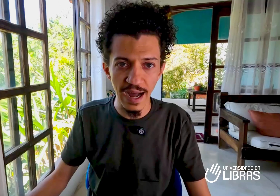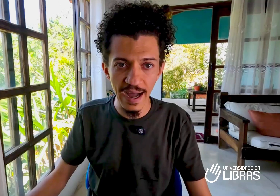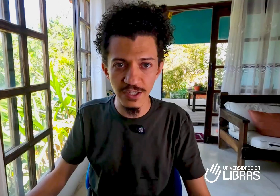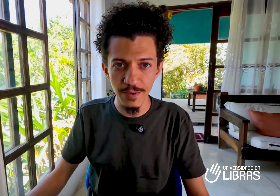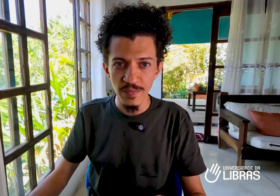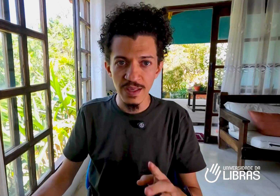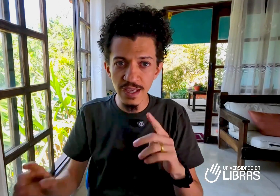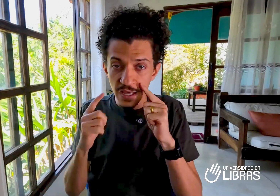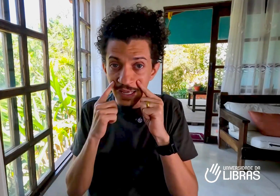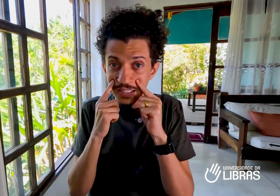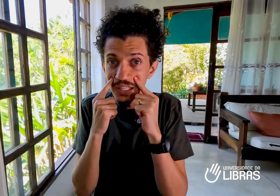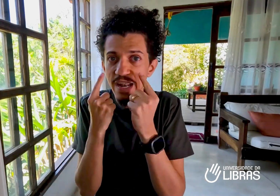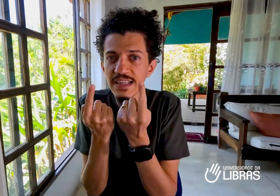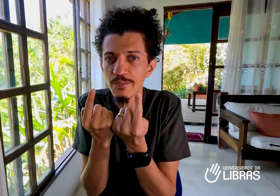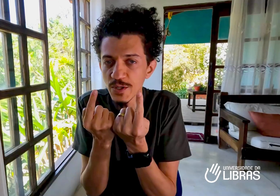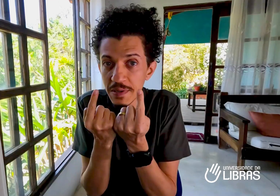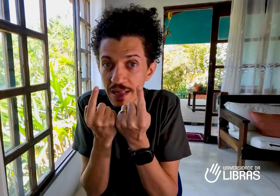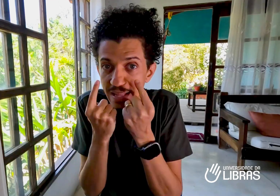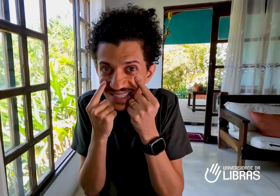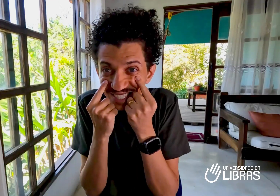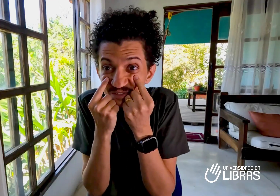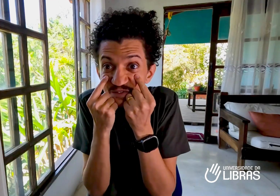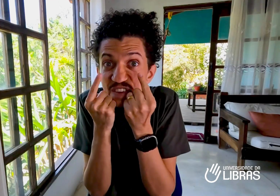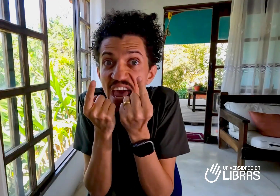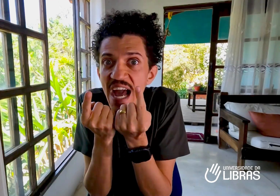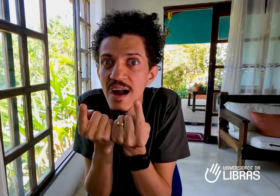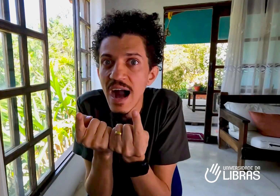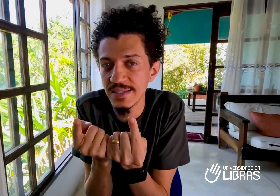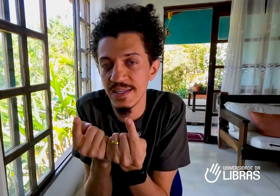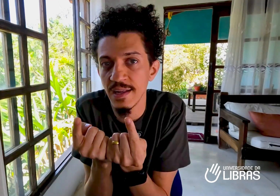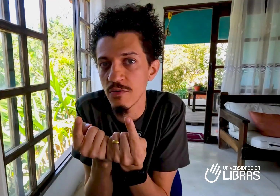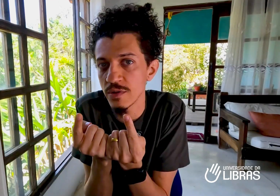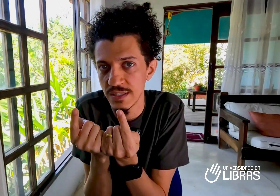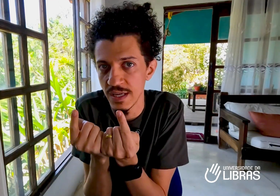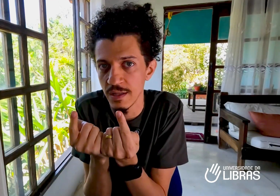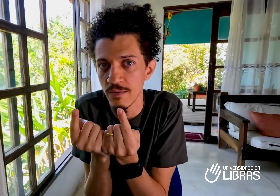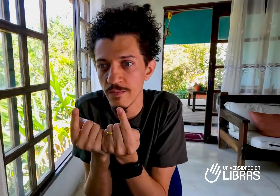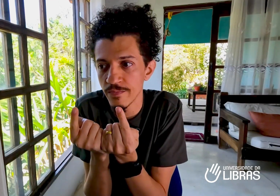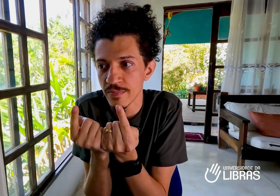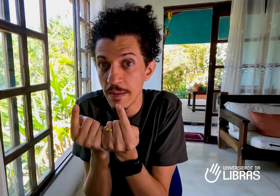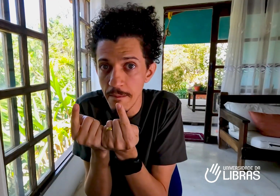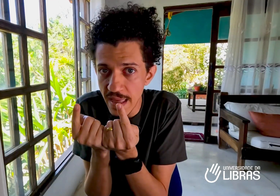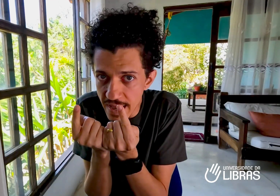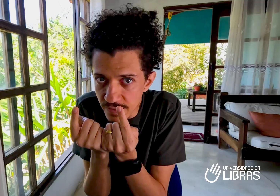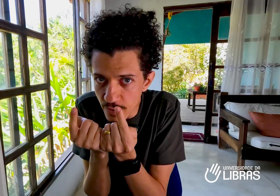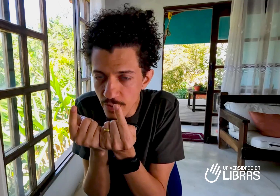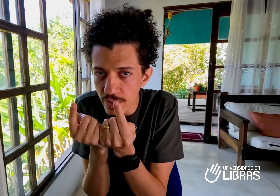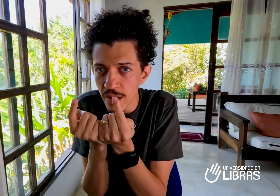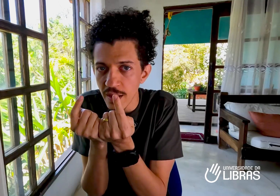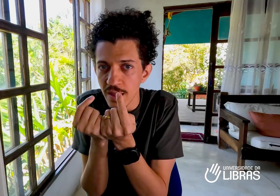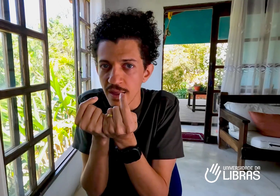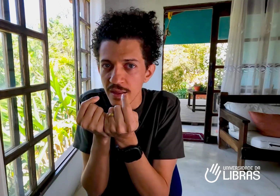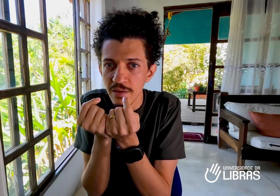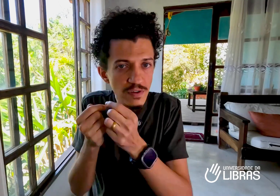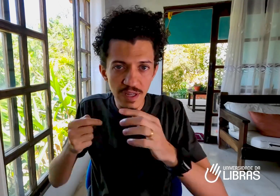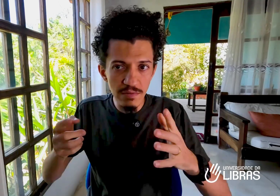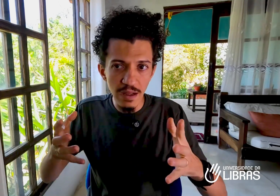possibilidade que te traz a possibilidade de ver a cena acontecendo, mesmo que você não está vendo.